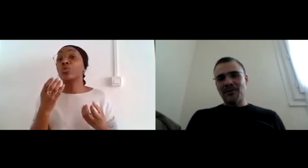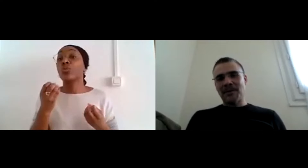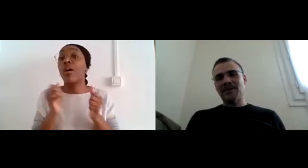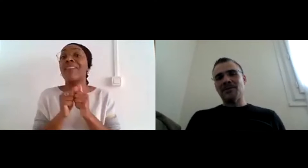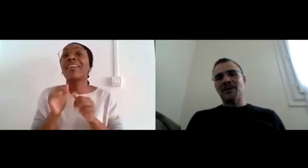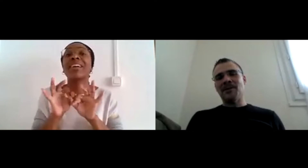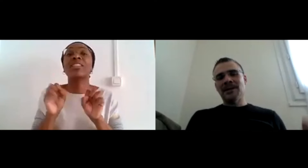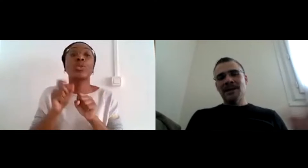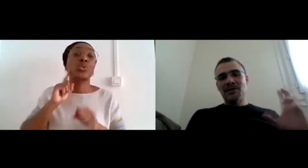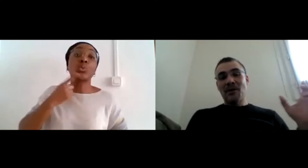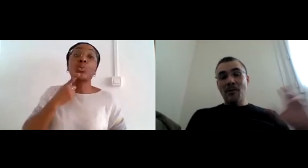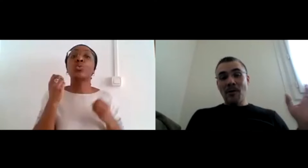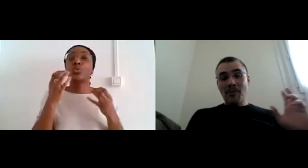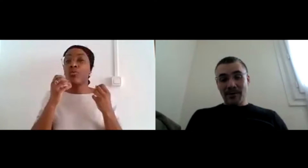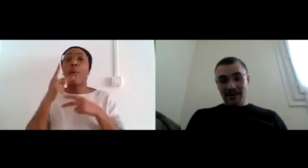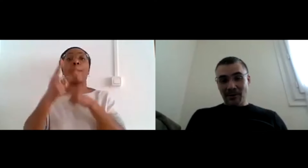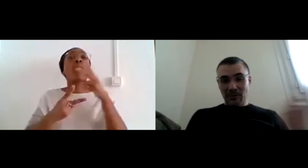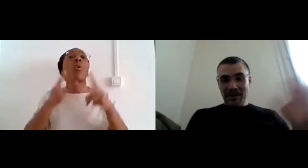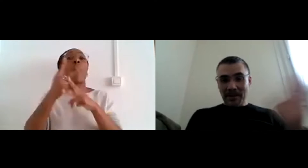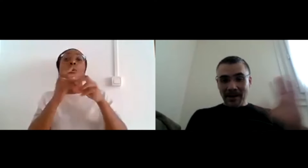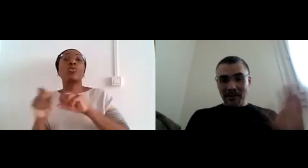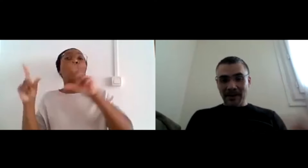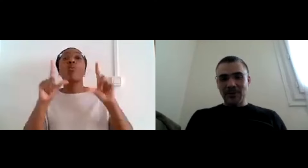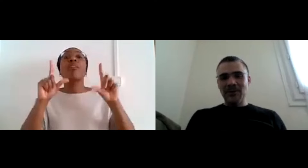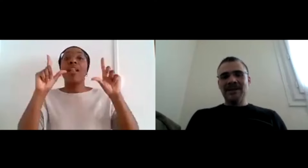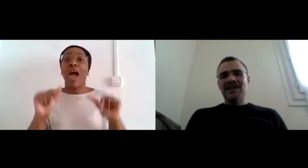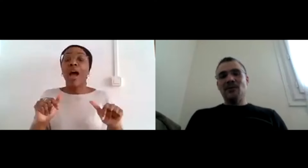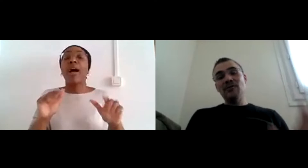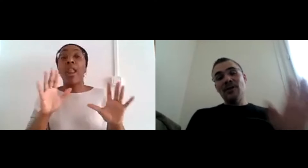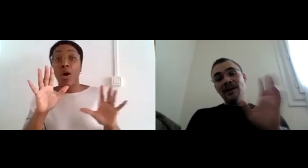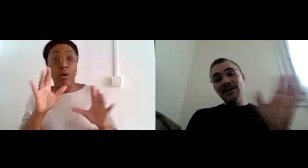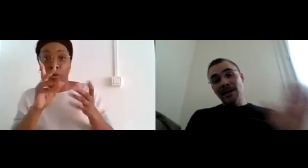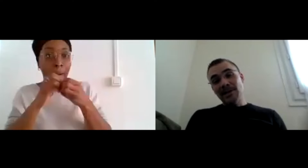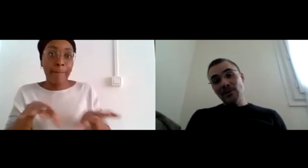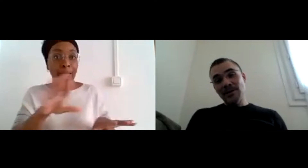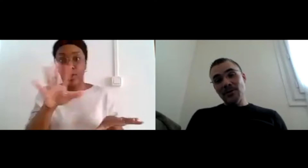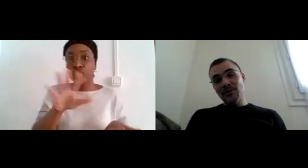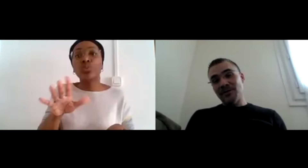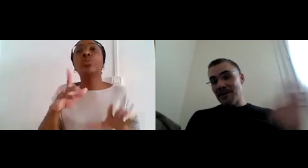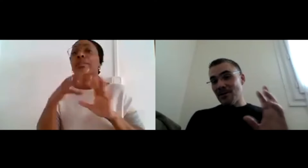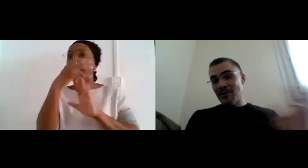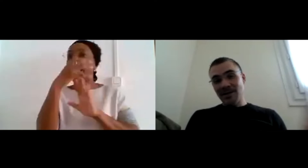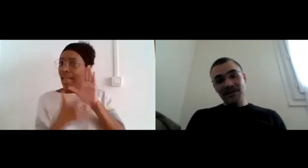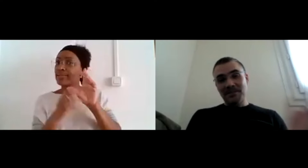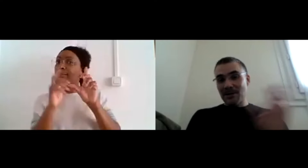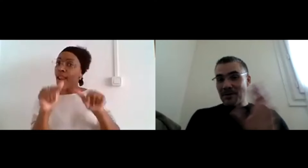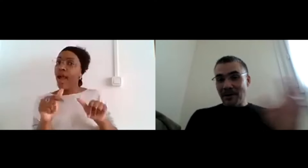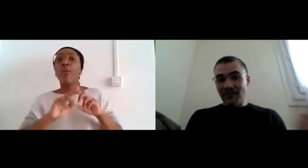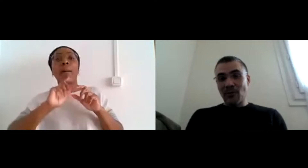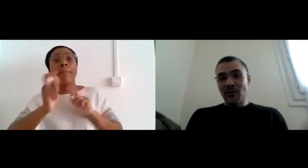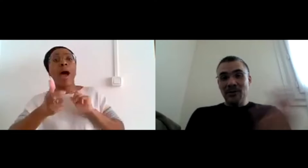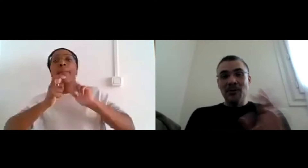avec eux, particulièrement, je fais en PowerPoint. Alors soyez pas perdus, donc vous aurez les écrits sous les yeux, je vais basculer, je vais essayer de